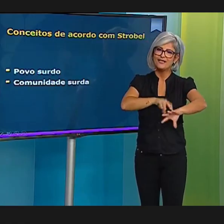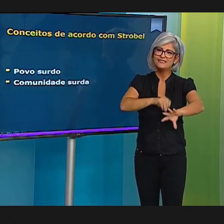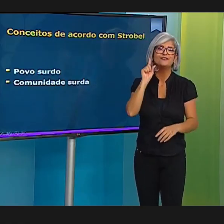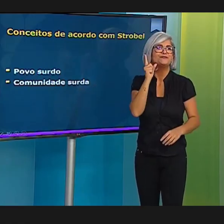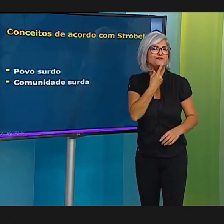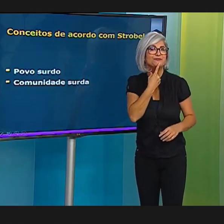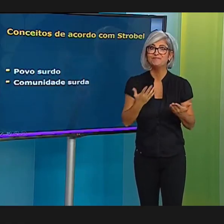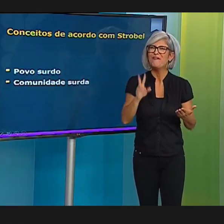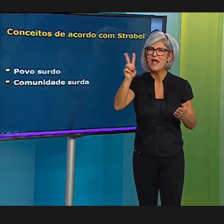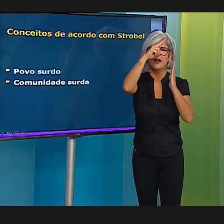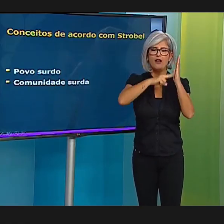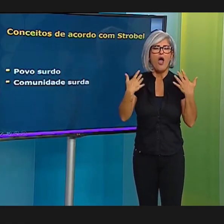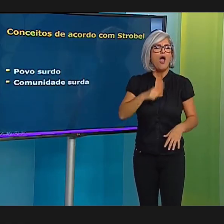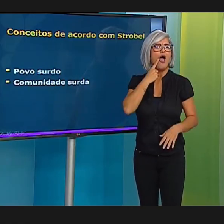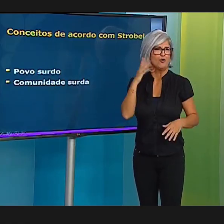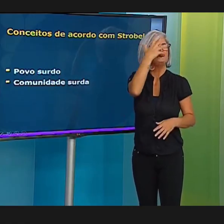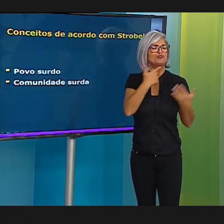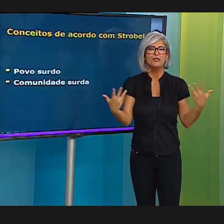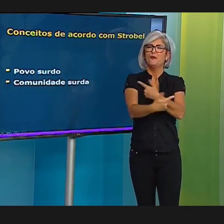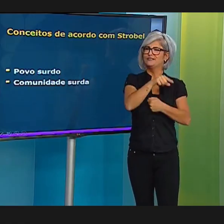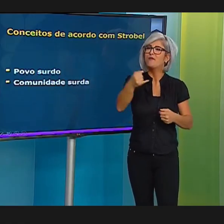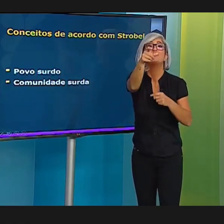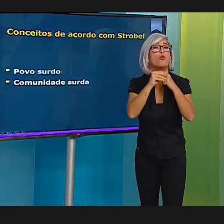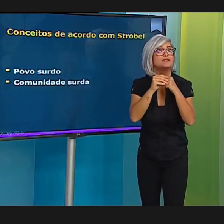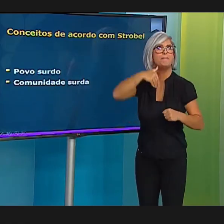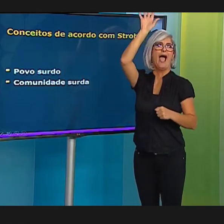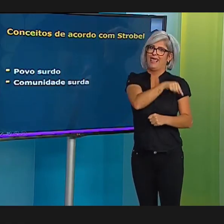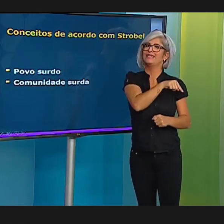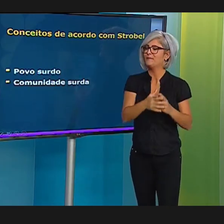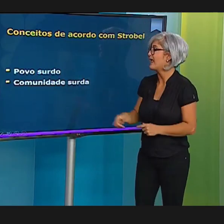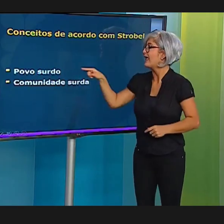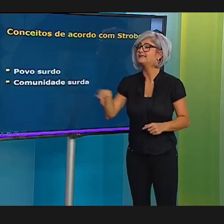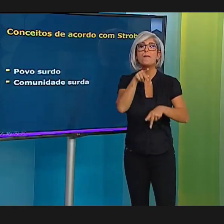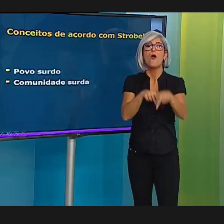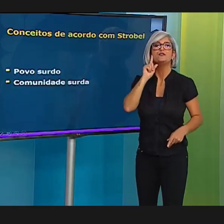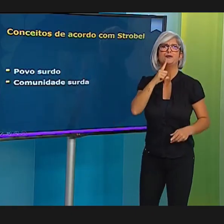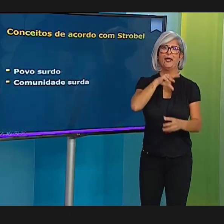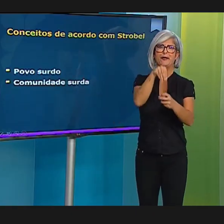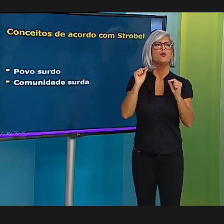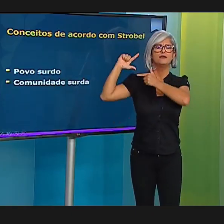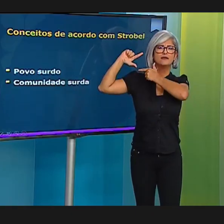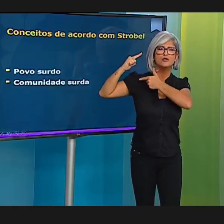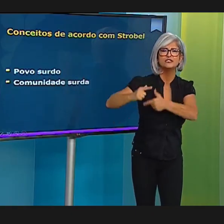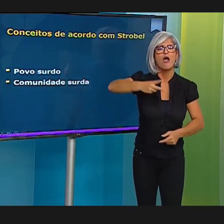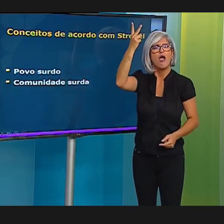e vocês podem ler uma das suas obras, que é a História da Educação de Surdos. Eu tenho certeza que vocês vão adorar e vai ser muito interessante, muito bom para ampliar o conhecimento de vocês. Em relação ao povo